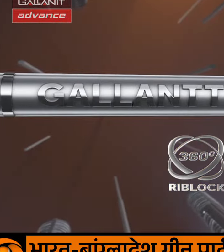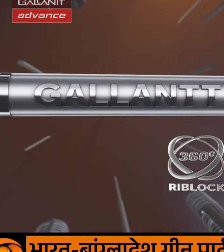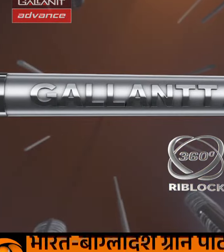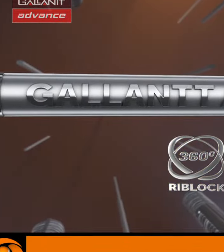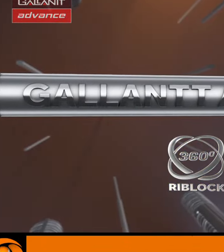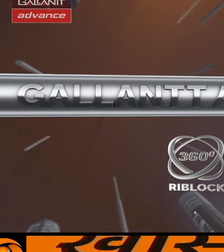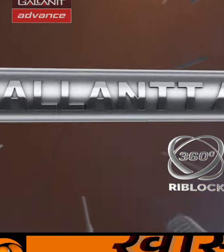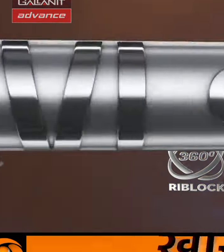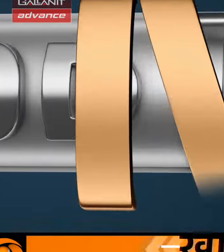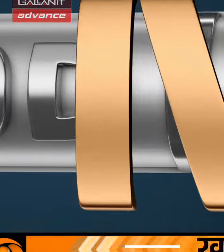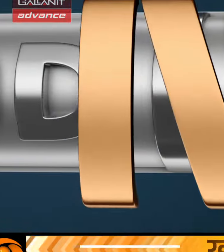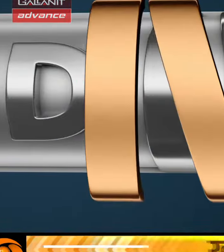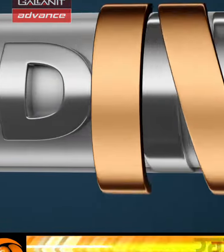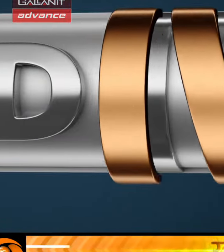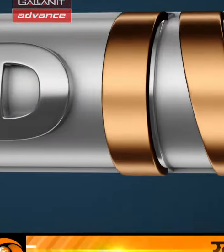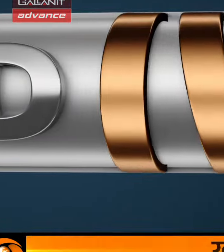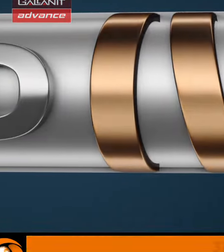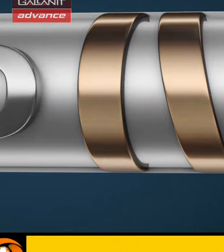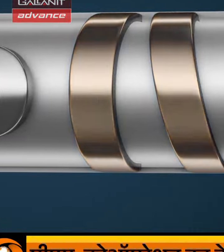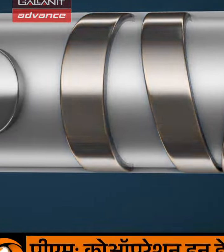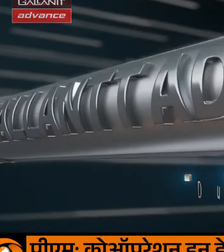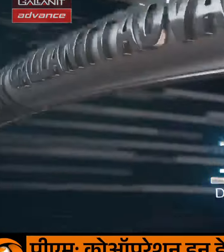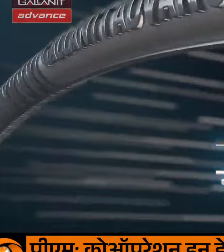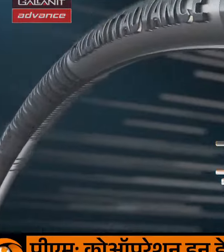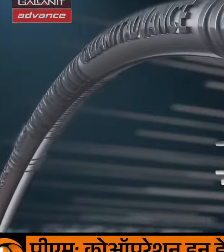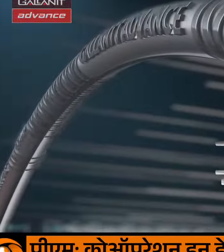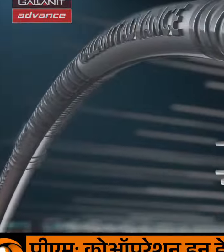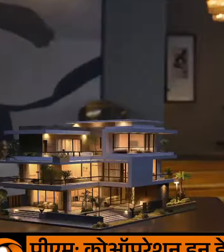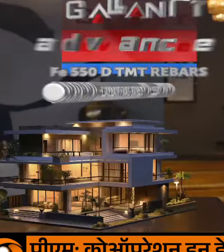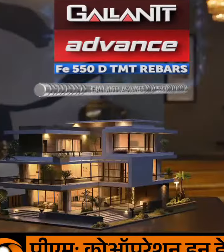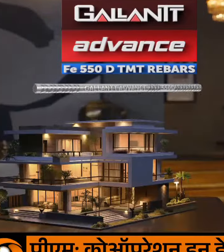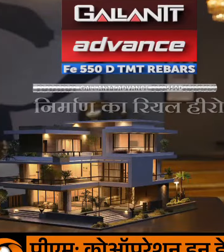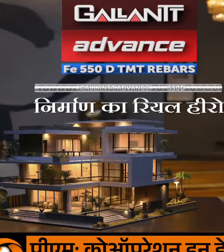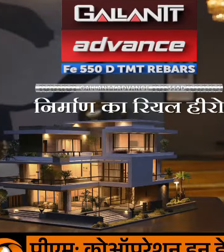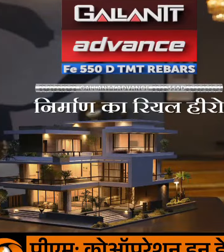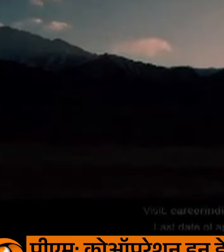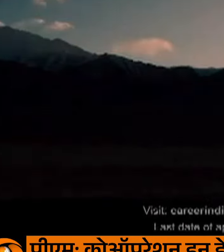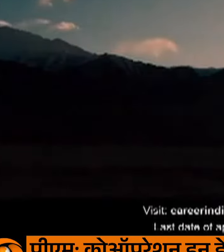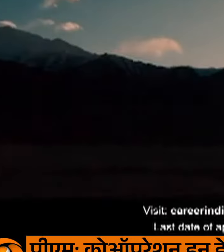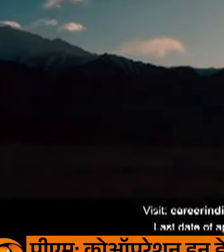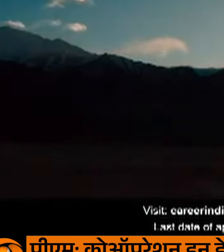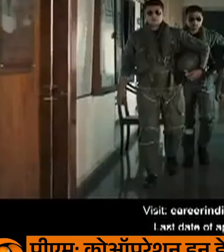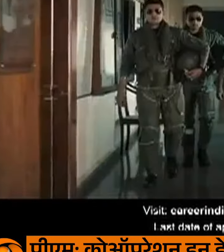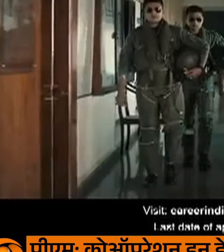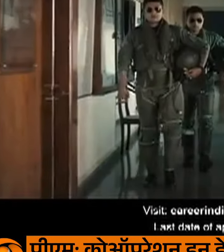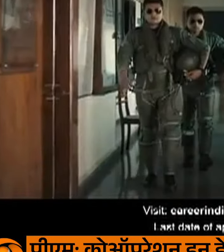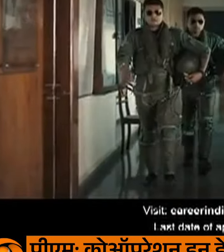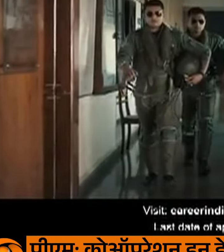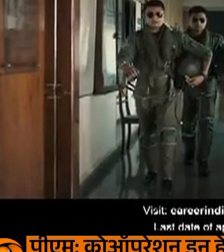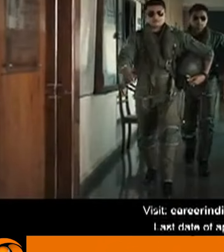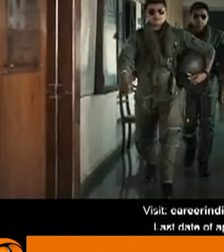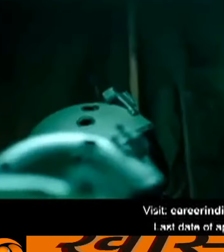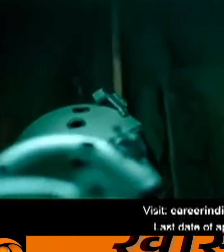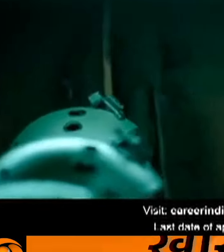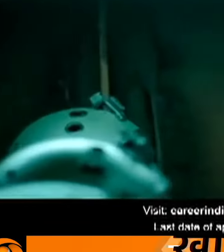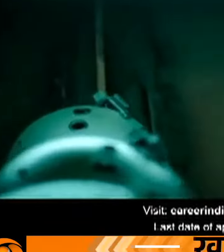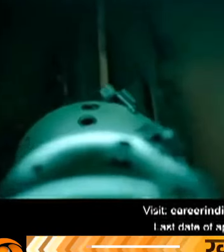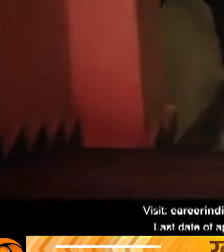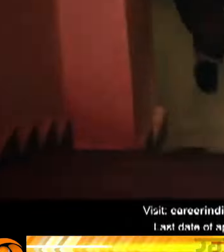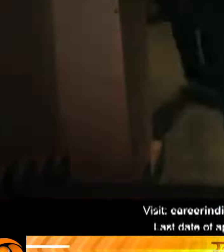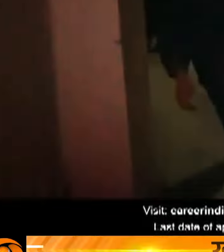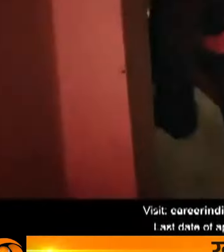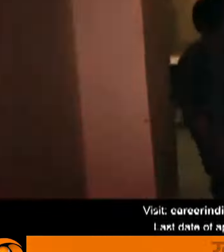समझता है ये जिम्मेदारी अब डबल एम रिब्स के साथ गैलेंट एडवांस टीएमटी री बार निर्माण का रियल हीरो यू नो इट्स ओनली अ ड्रिल एंड यट